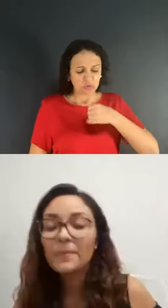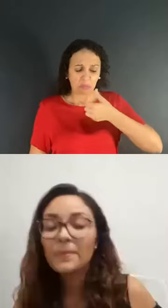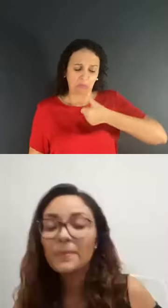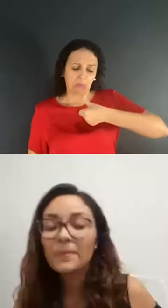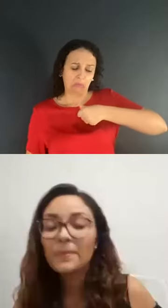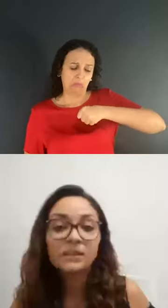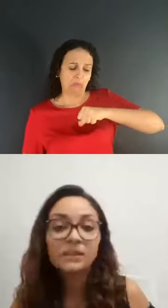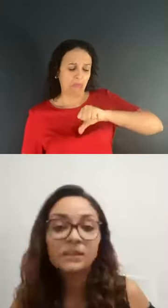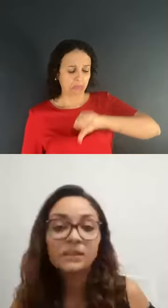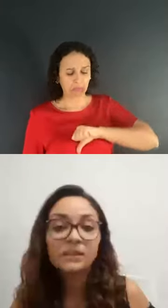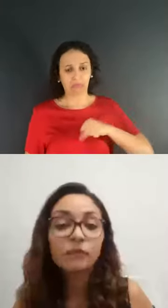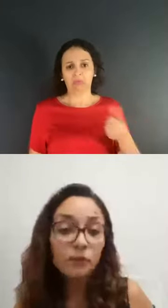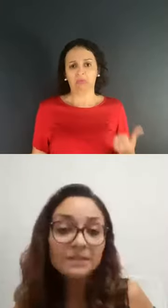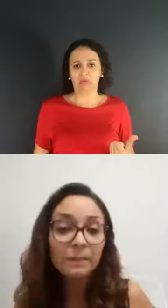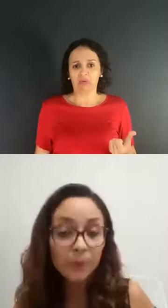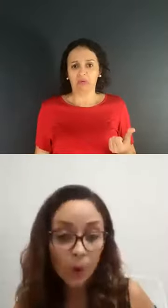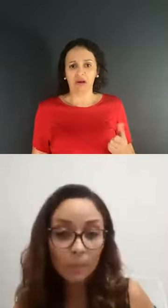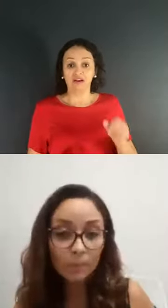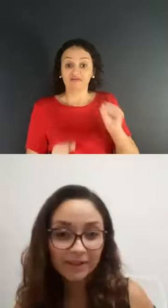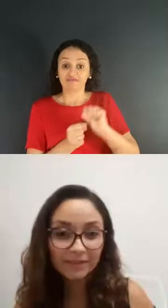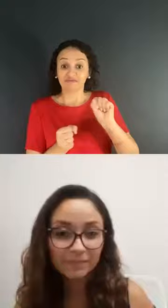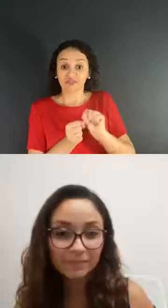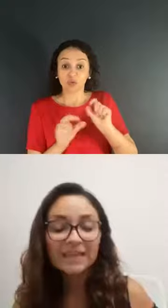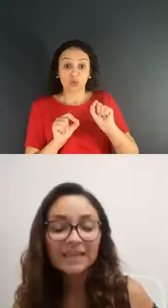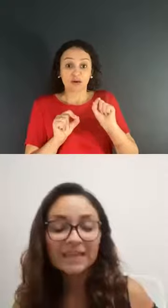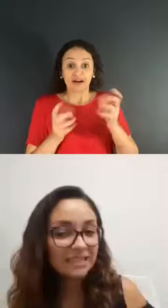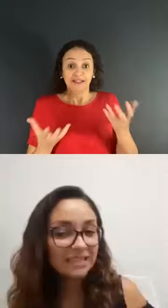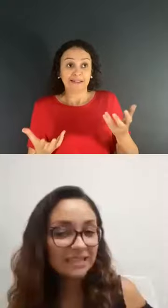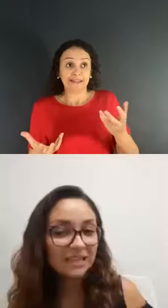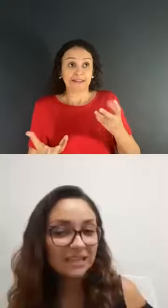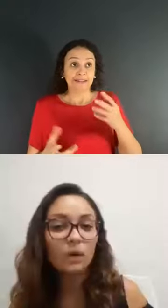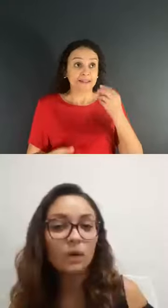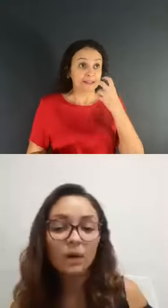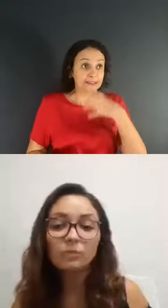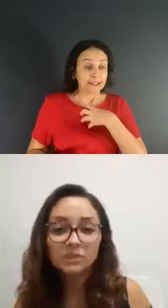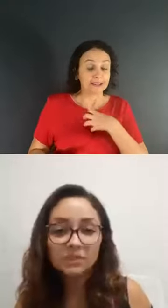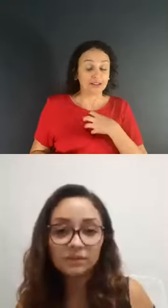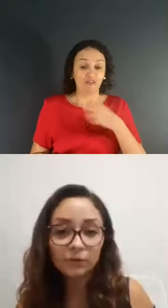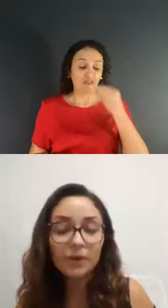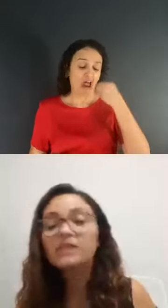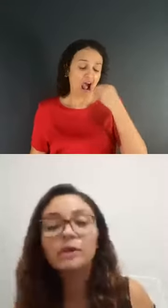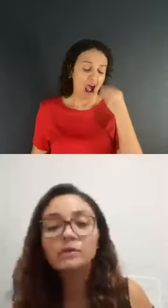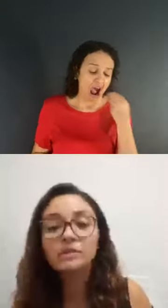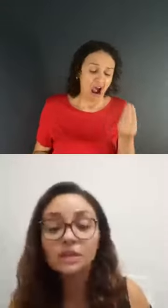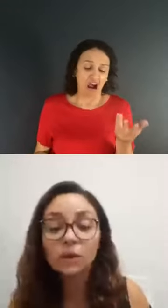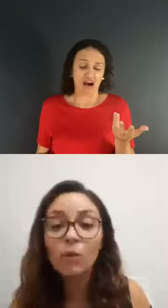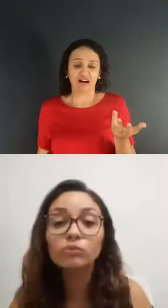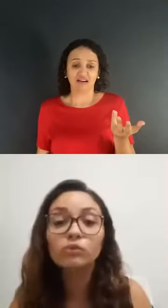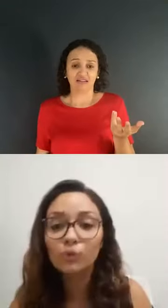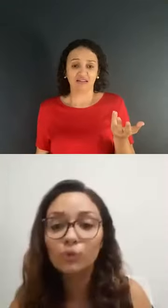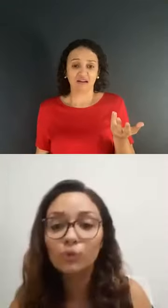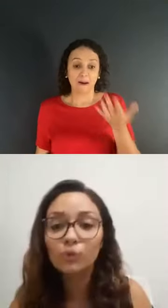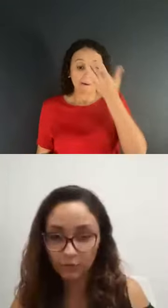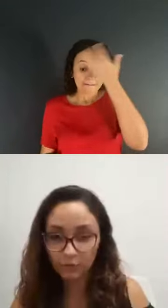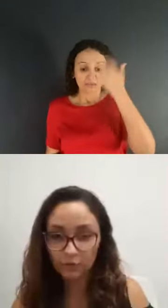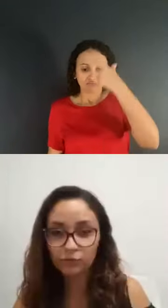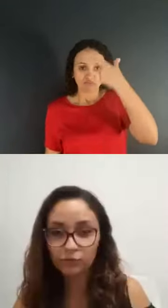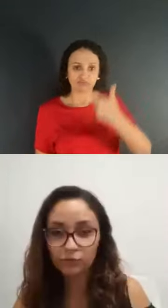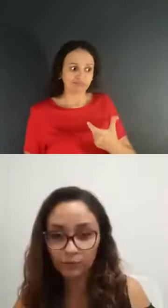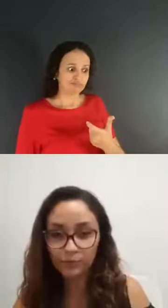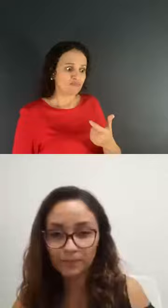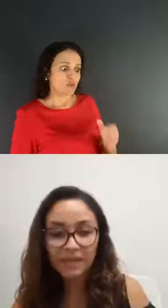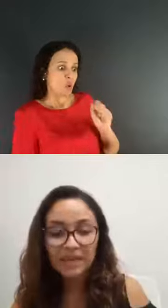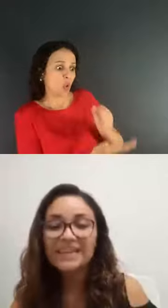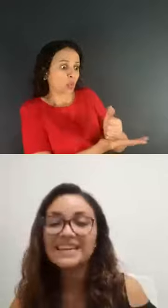ela se sentir mal, para ela não ter força própria. E assim, o abusivo, ele vai conseguir ter o controle psicológico